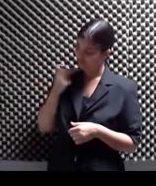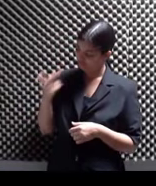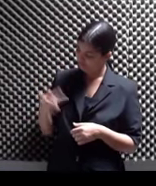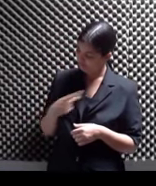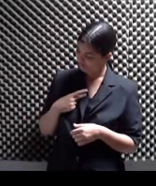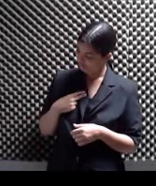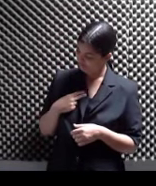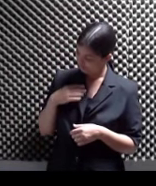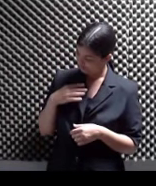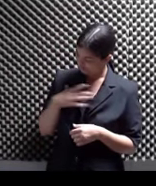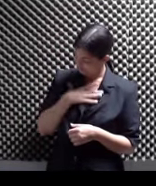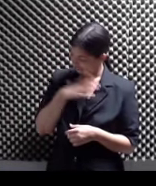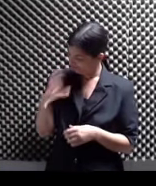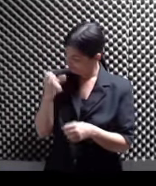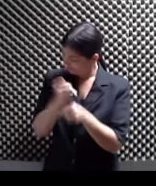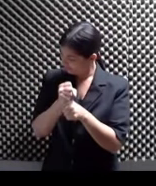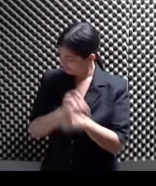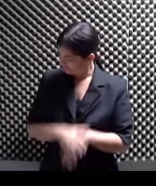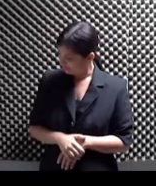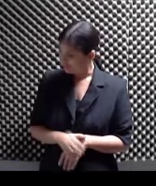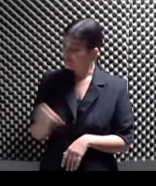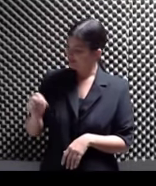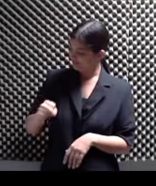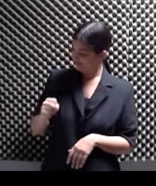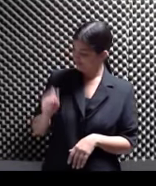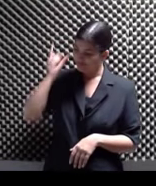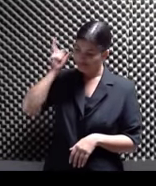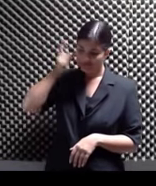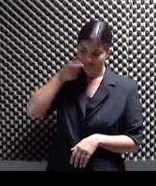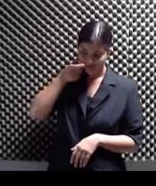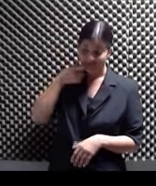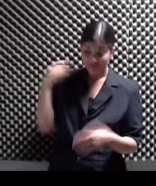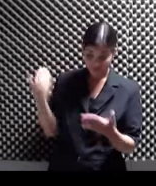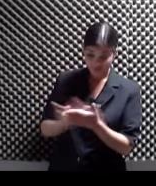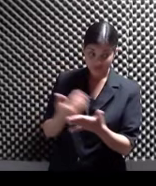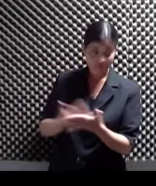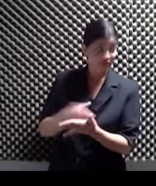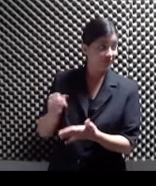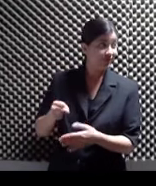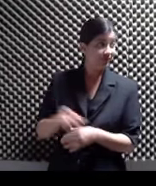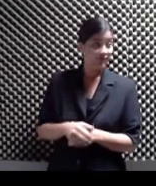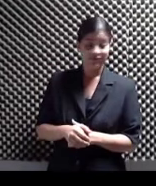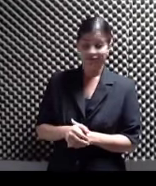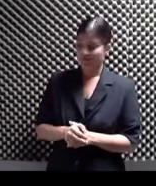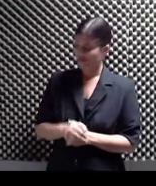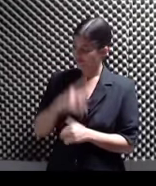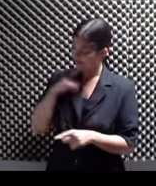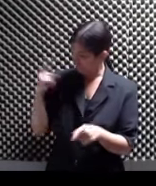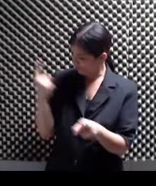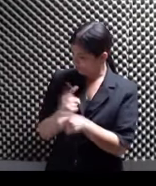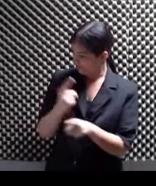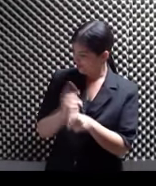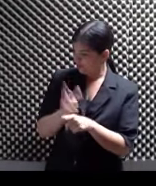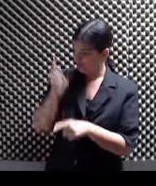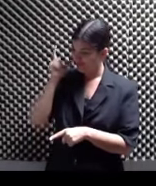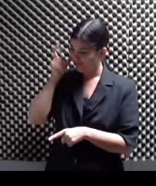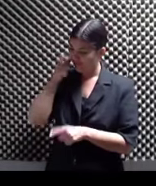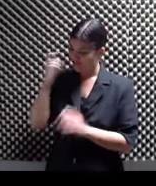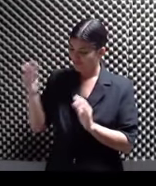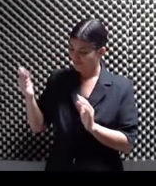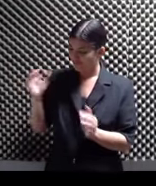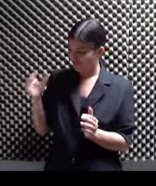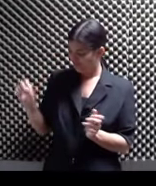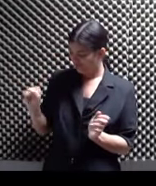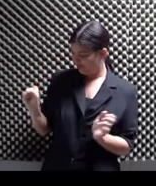oreja. Afirmativo, el mencionado artículo Bluetooth es último modelo. Eso es correcto, le hace juego con la